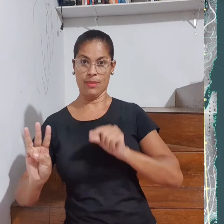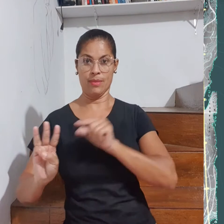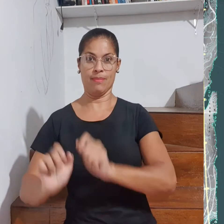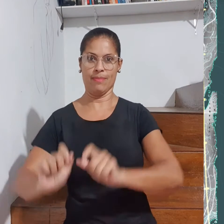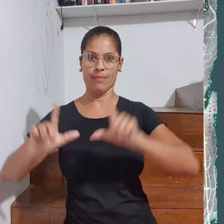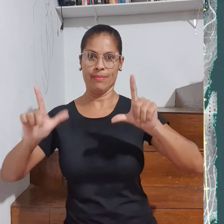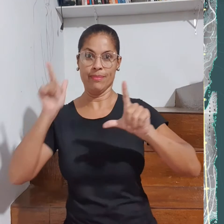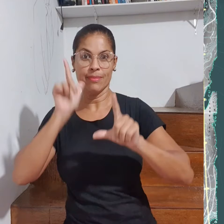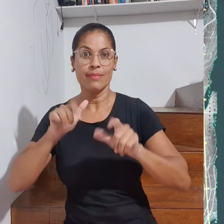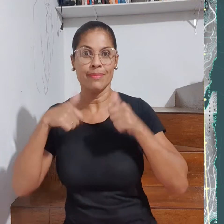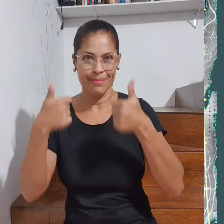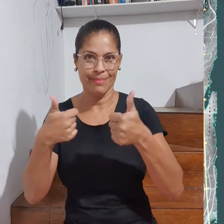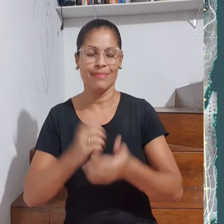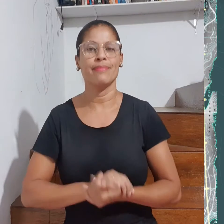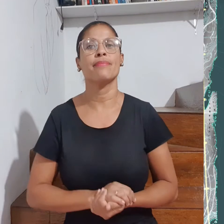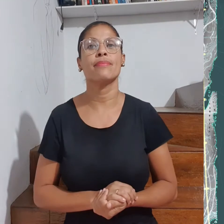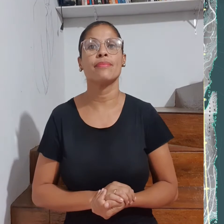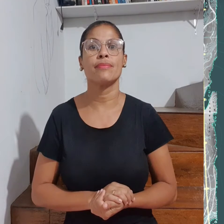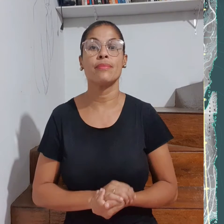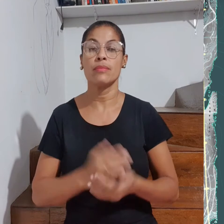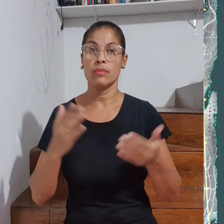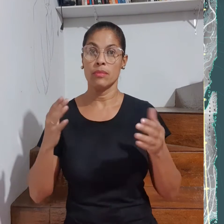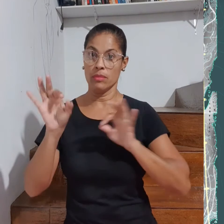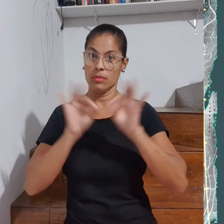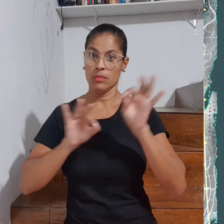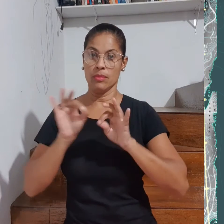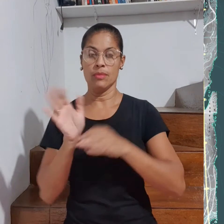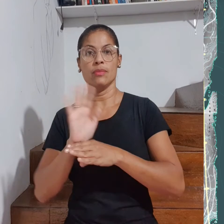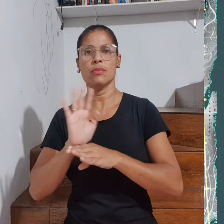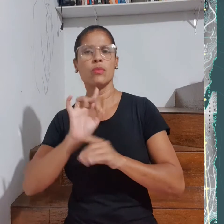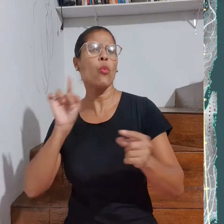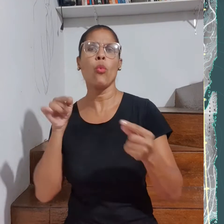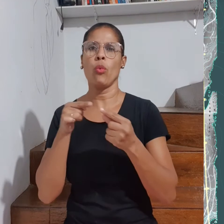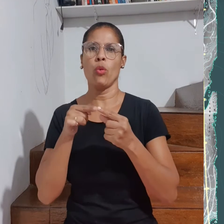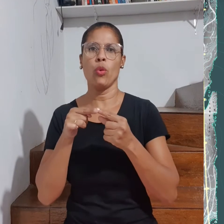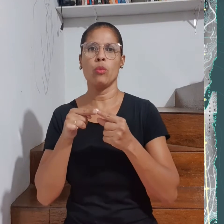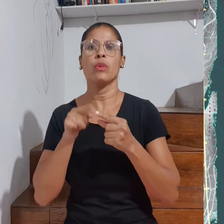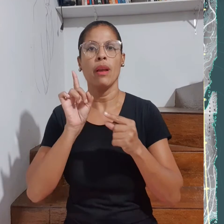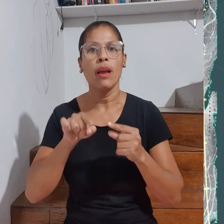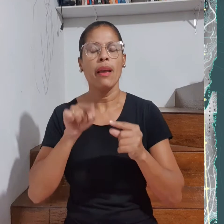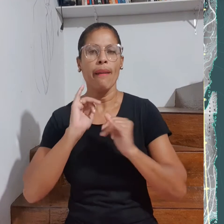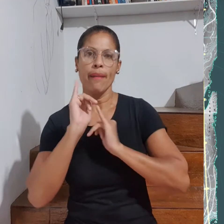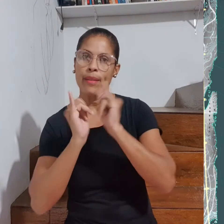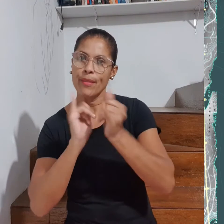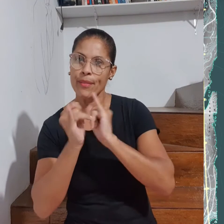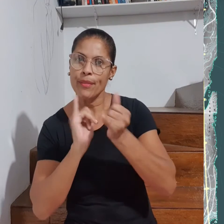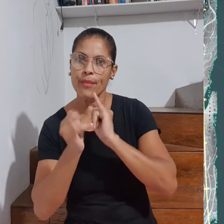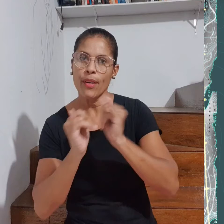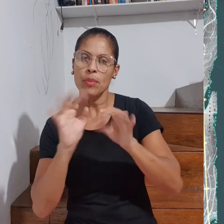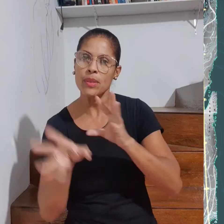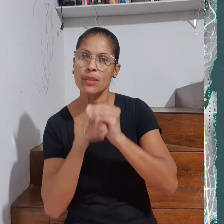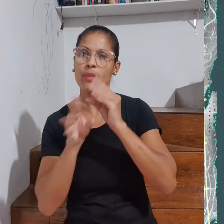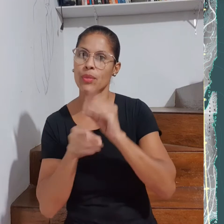aquela aula. Bons estudos! Eu preparei esta videoaula com o propósito de ser uma fonte de